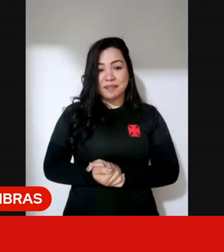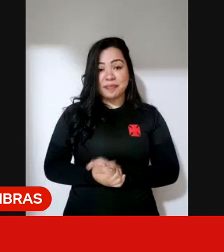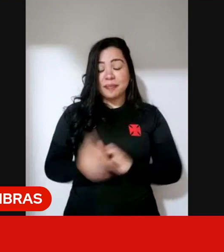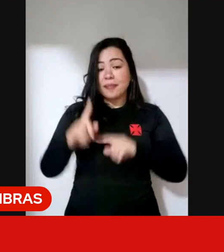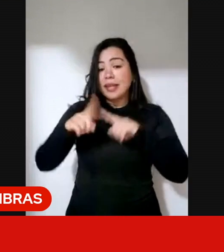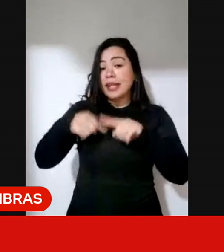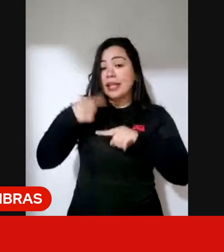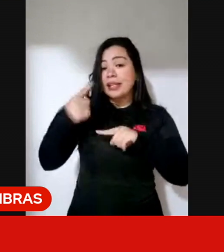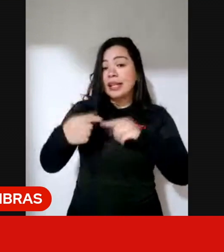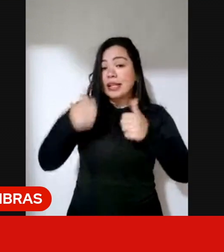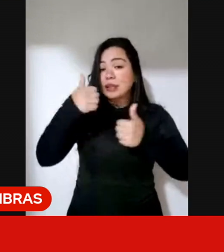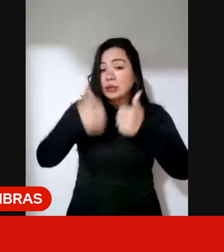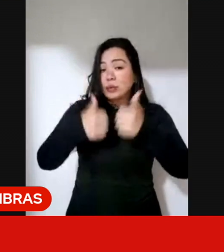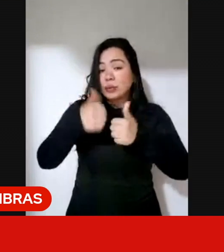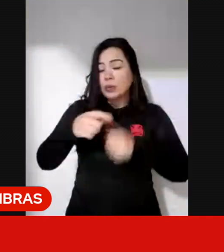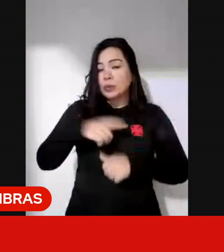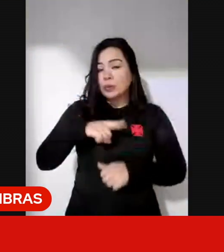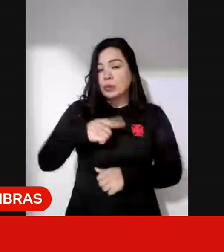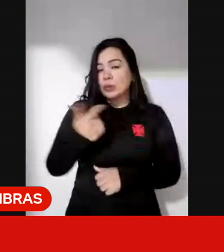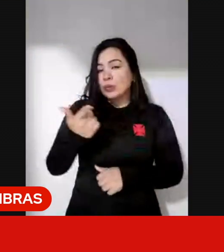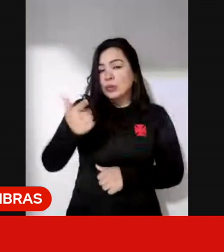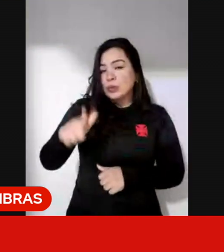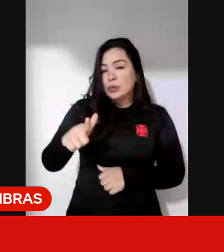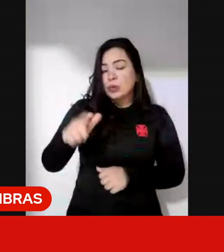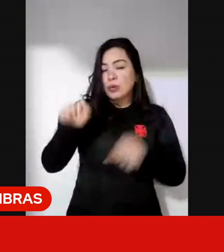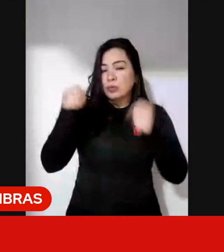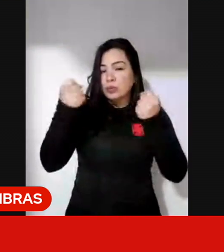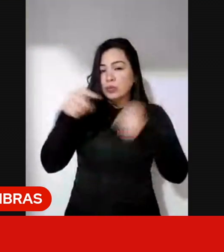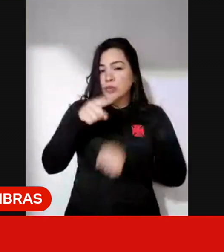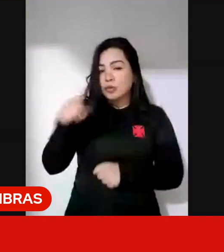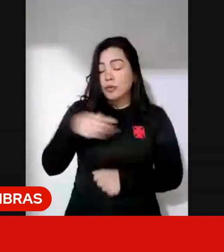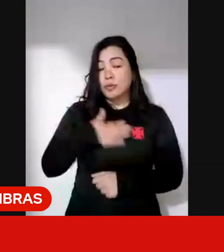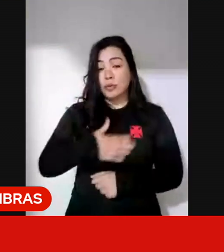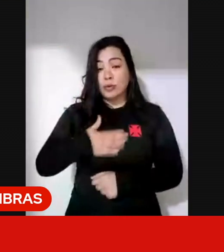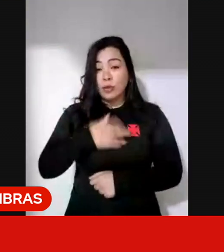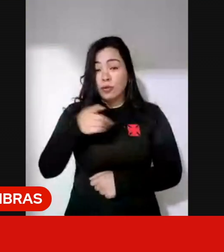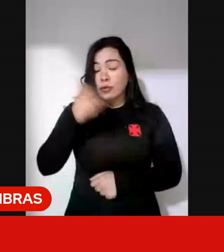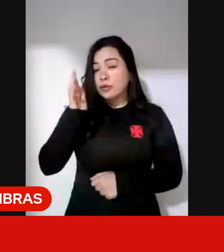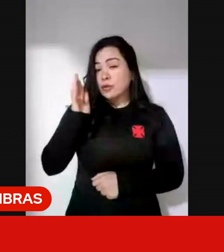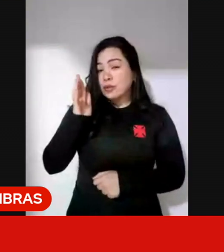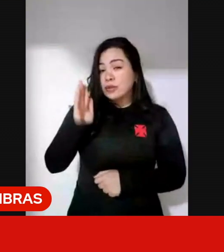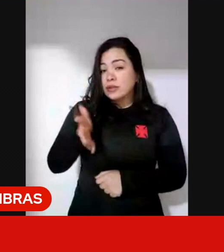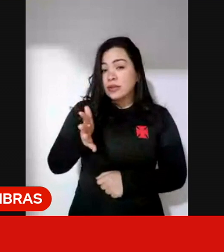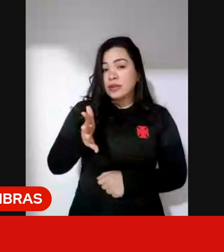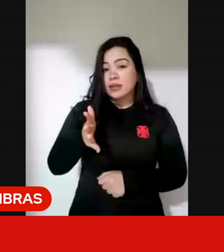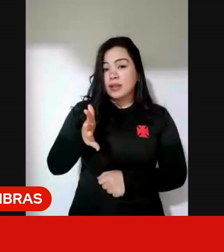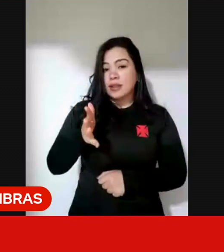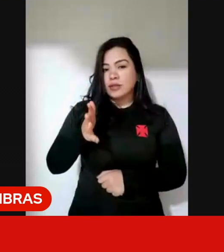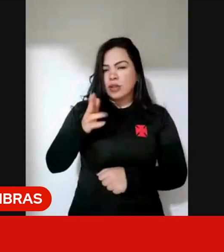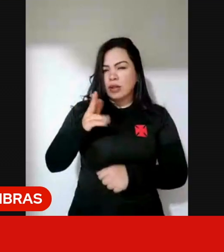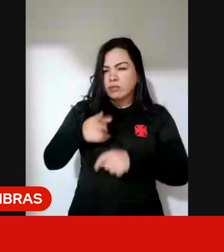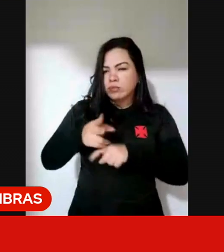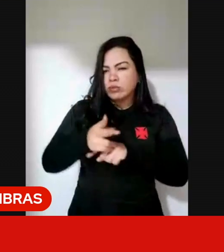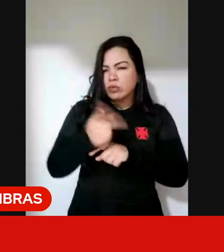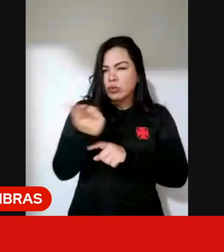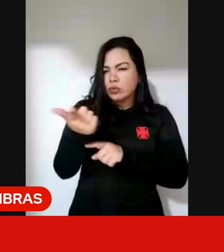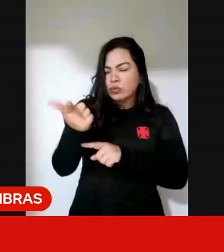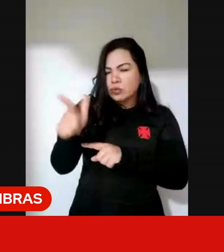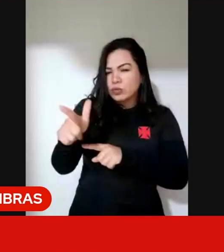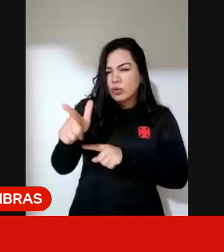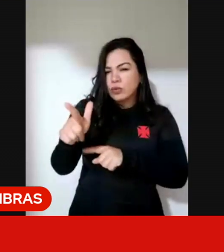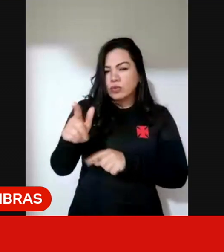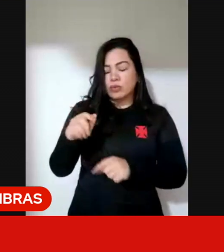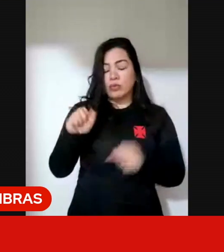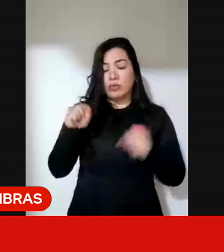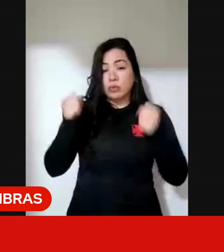futebol, existe algum outro esporte que você se identifica? Você já foi acompanhar o Vasco em outros esportes também?